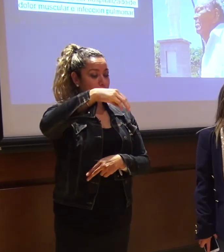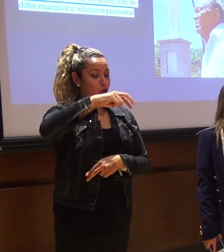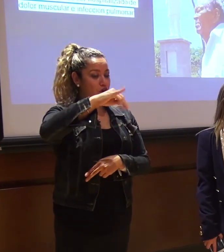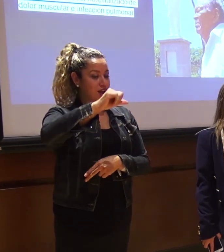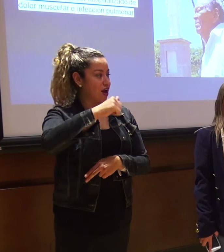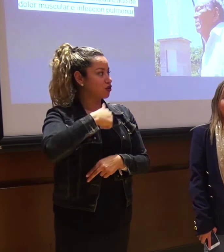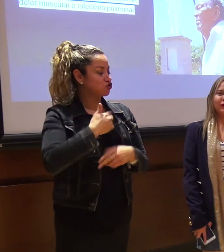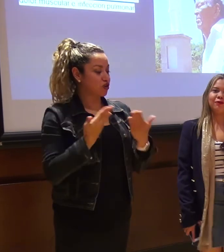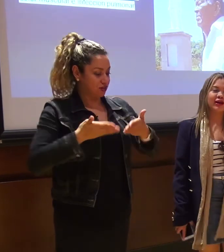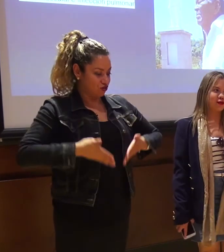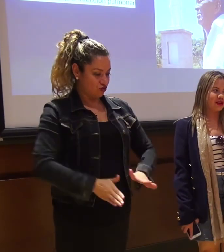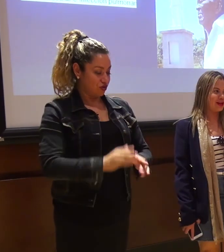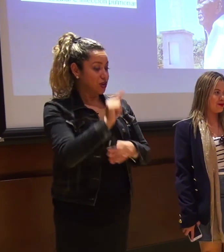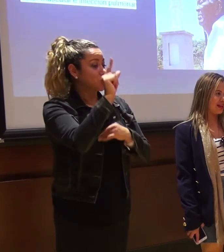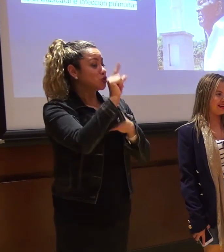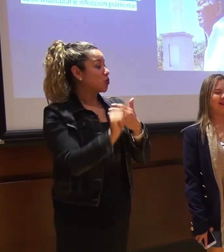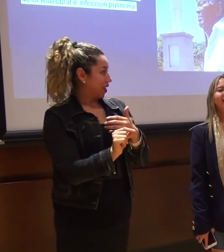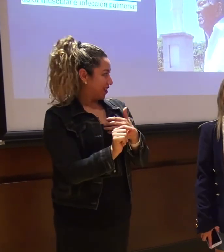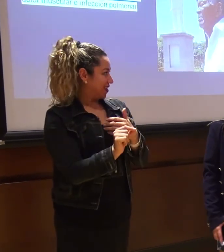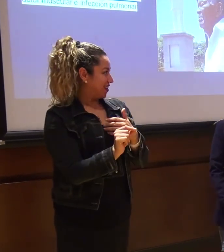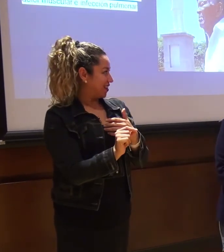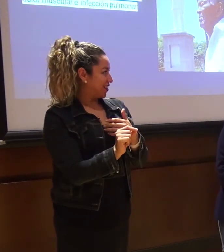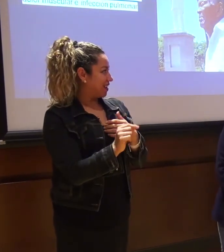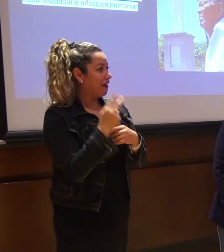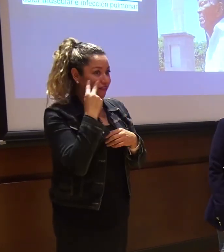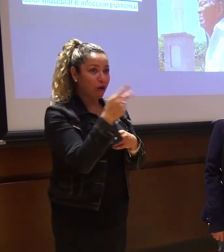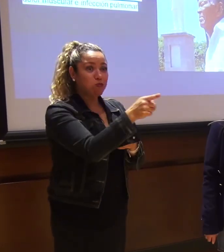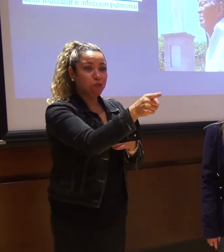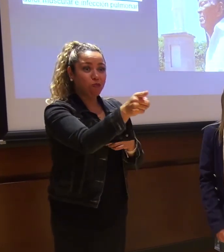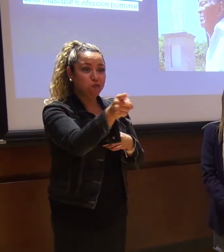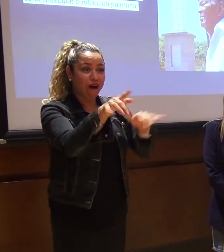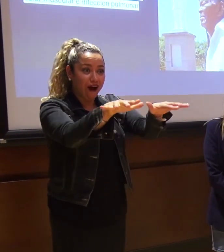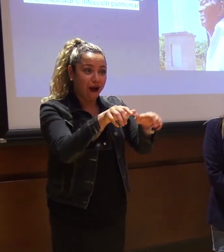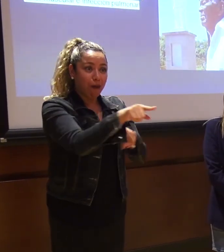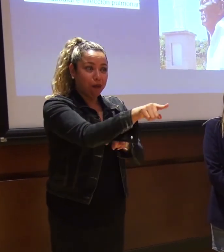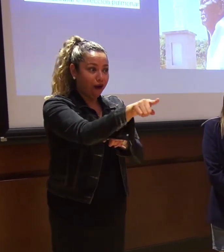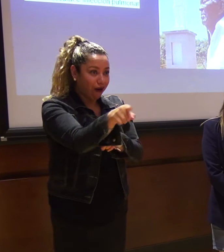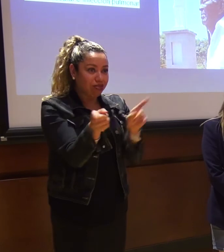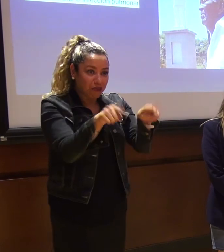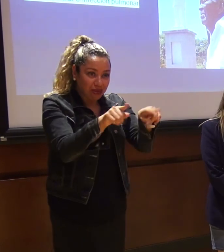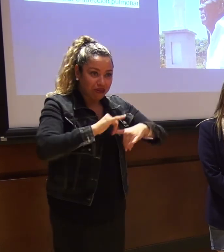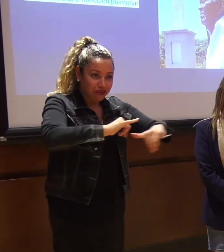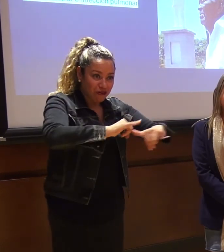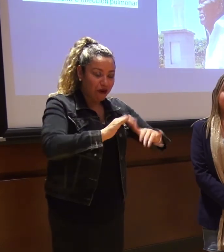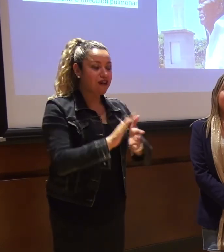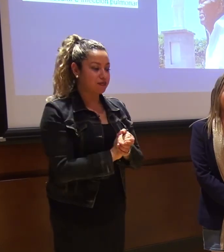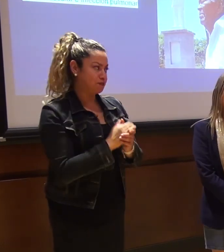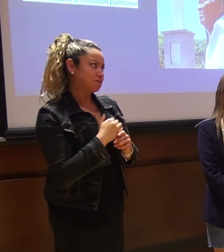gusta que estés viendo que hay varios sucreños acá en el auditorio. También me interesa mucho la cuestión del arte, de la